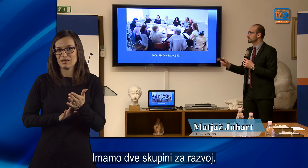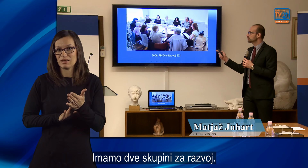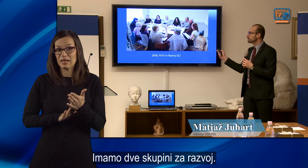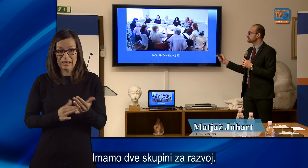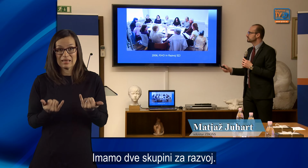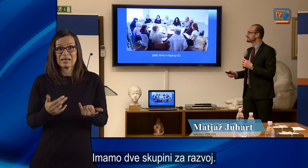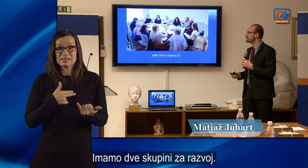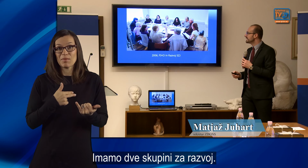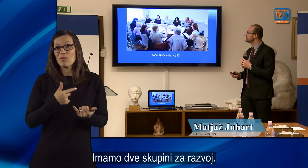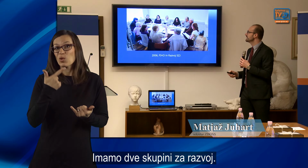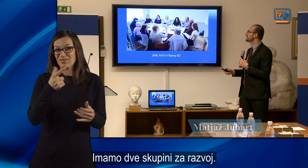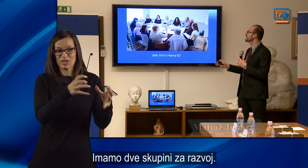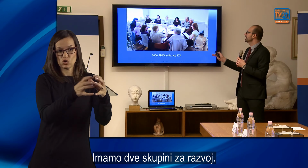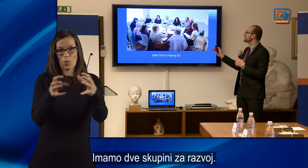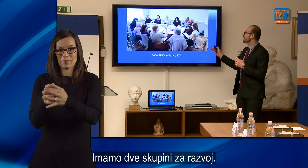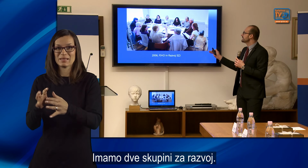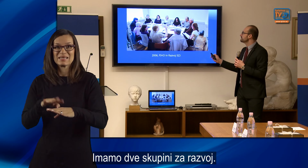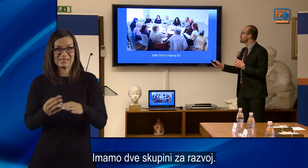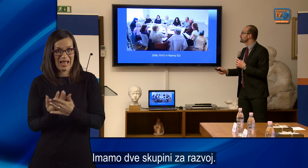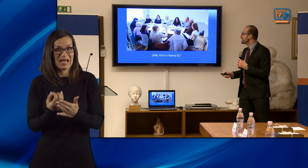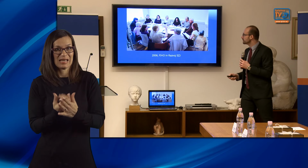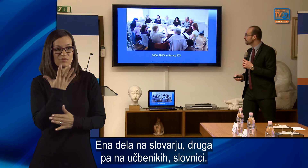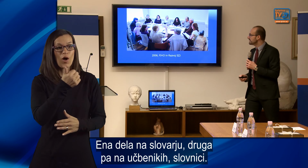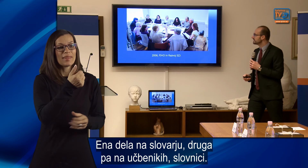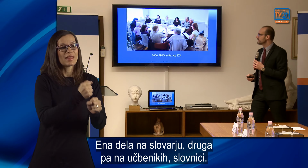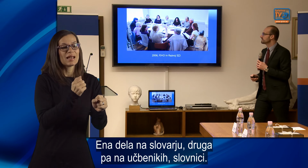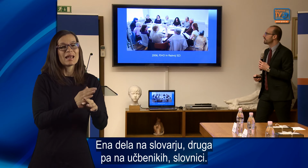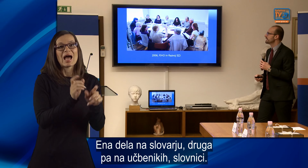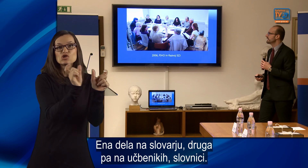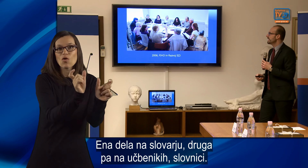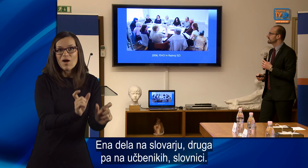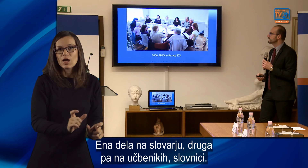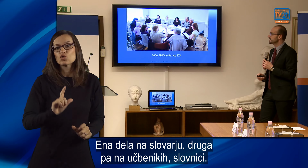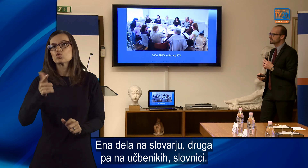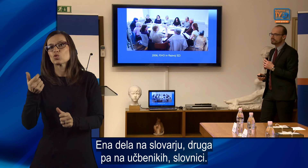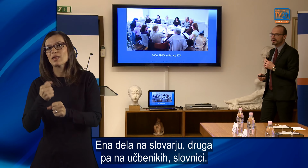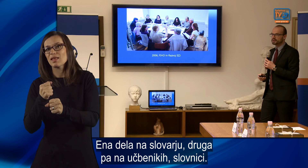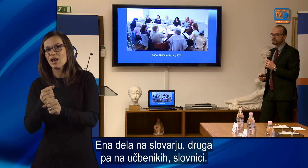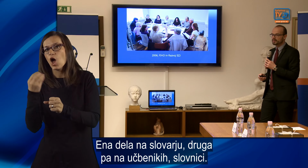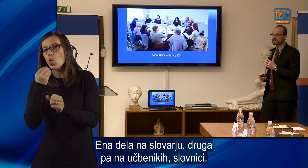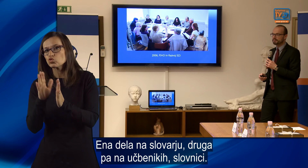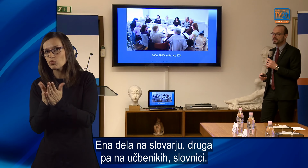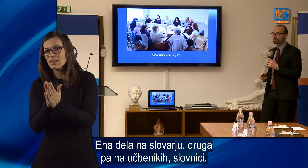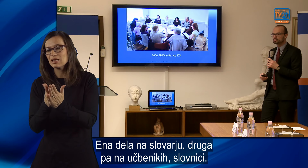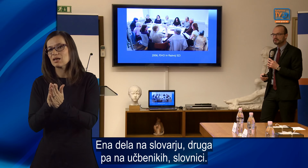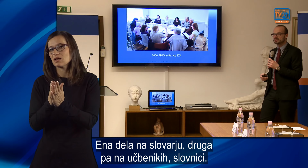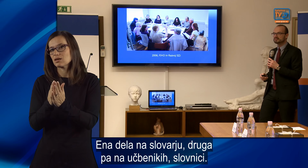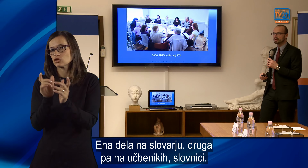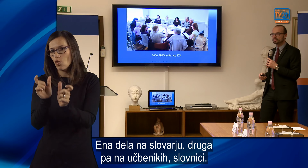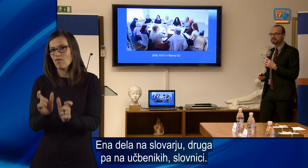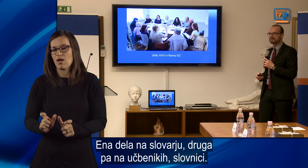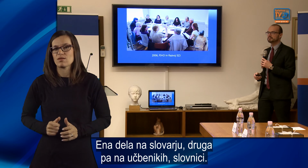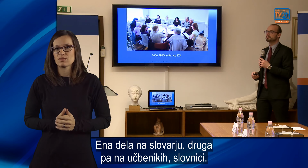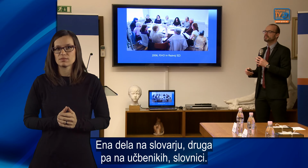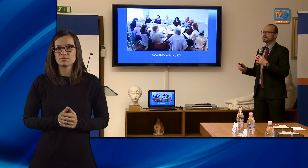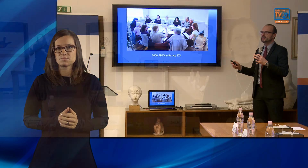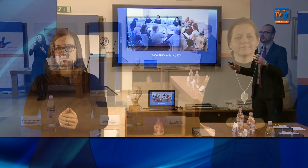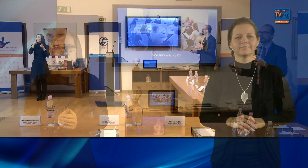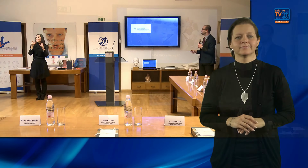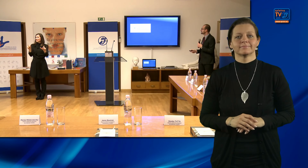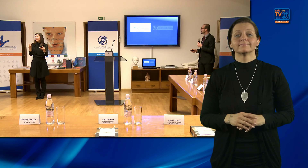vsekakor so zametki. Danes imamo 2 skupini za razvoj, ena dela na slovarju, druga dela pa na učbenikih, slovnici.